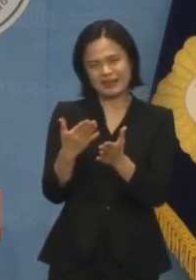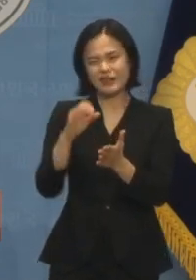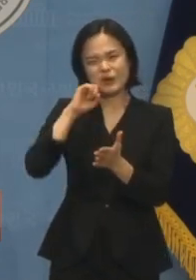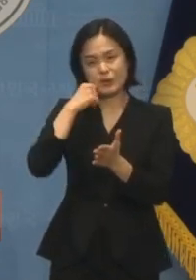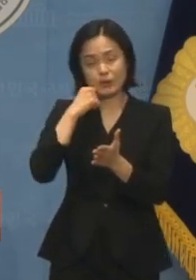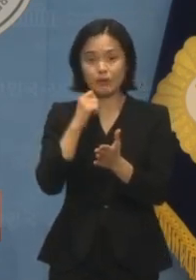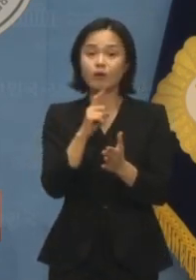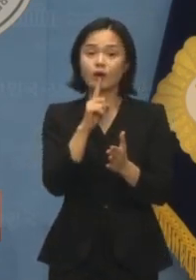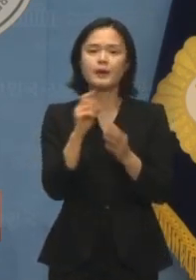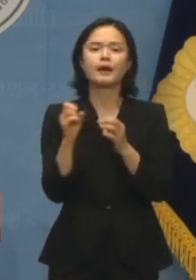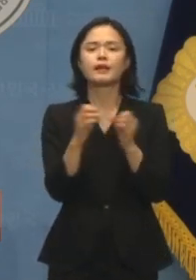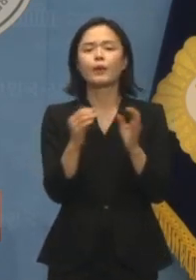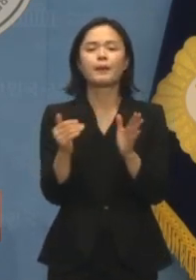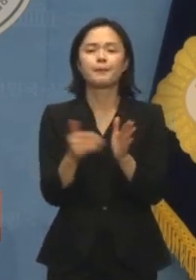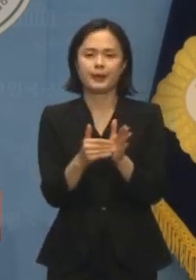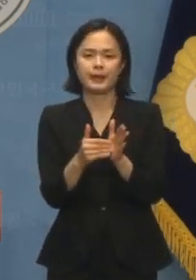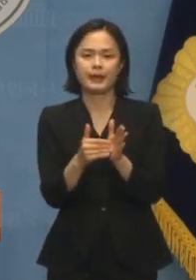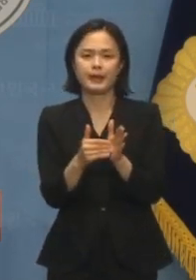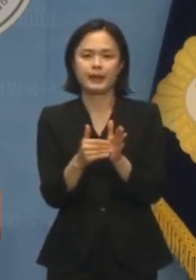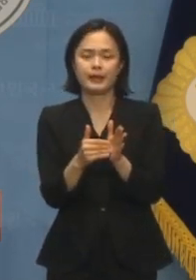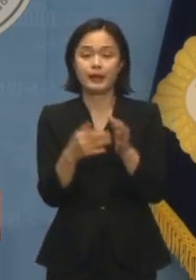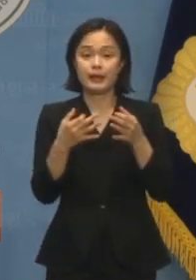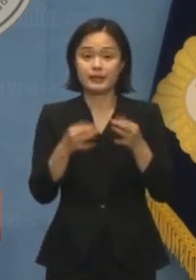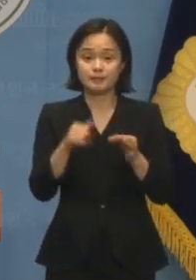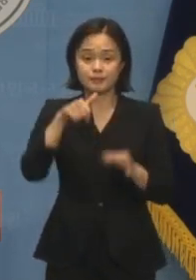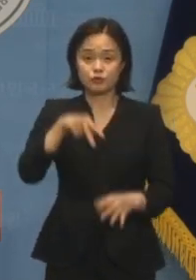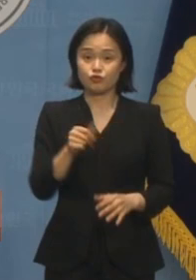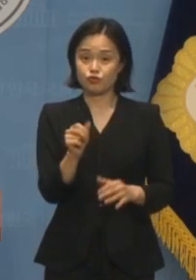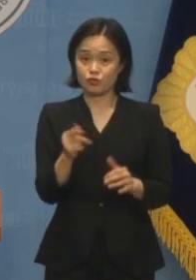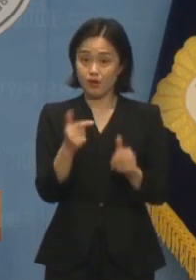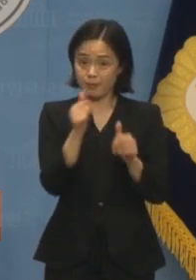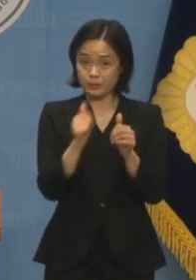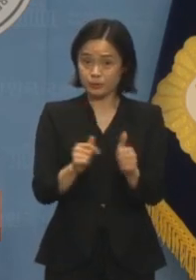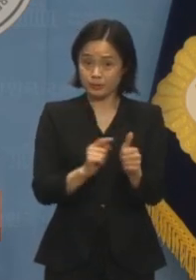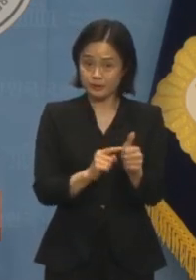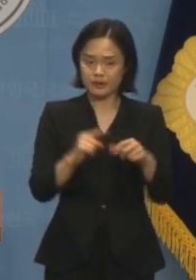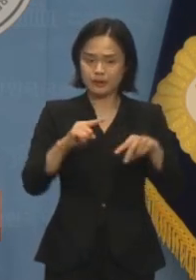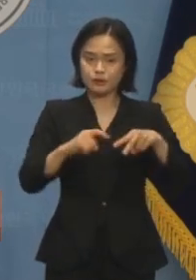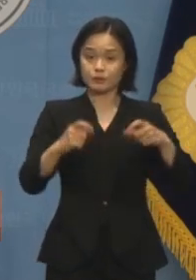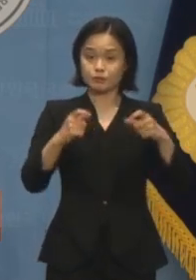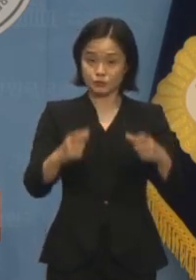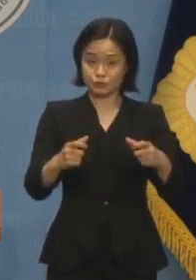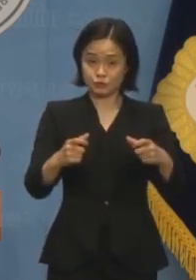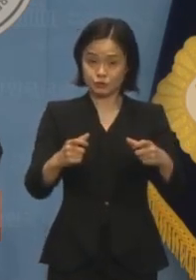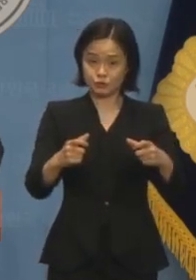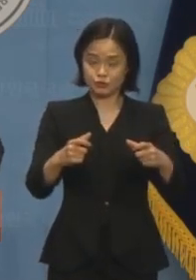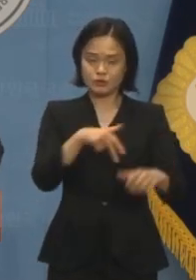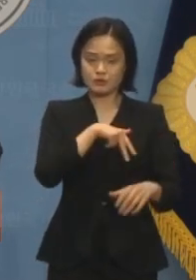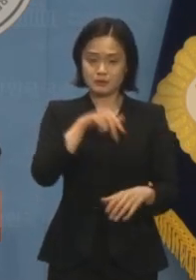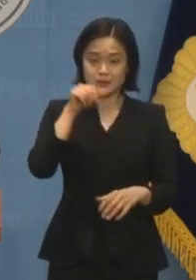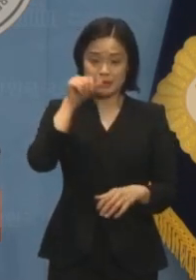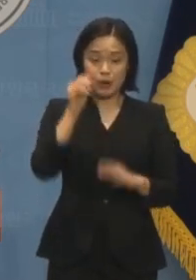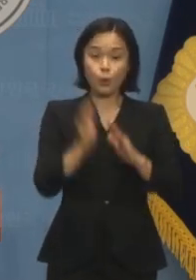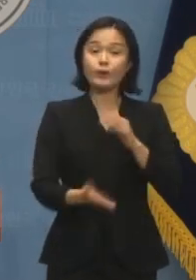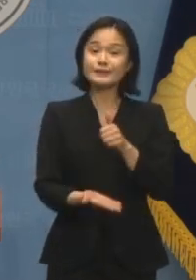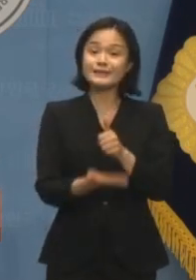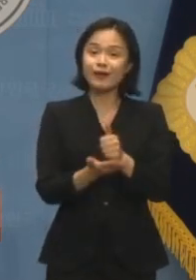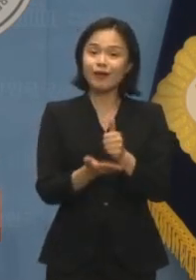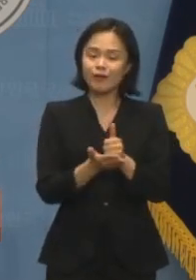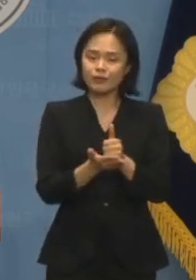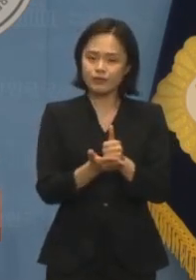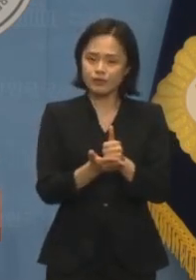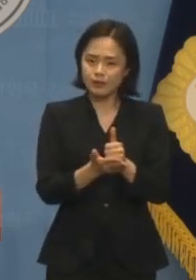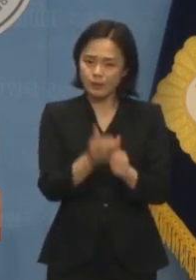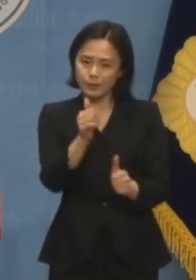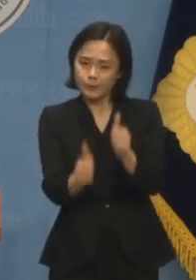김규현 변호사가 민주당 공천 시청을 했던 서대문구 앞 경선 결과가 발표나기 전으로 경선 진행